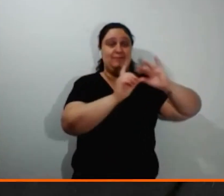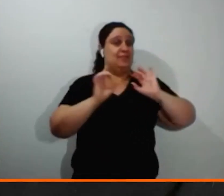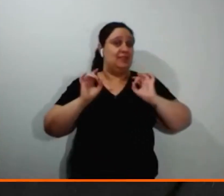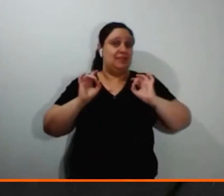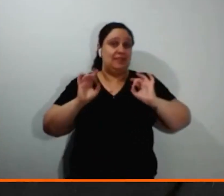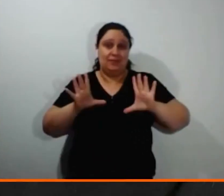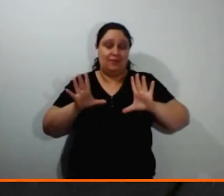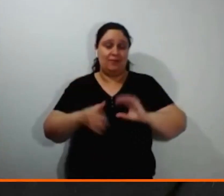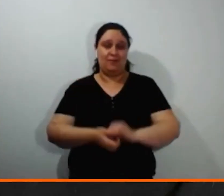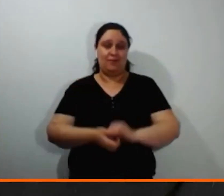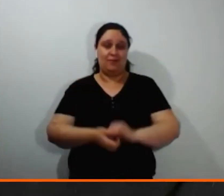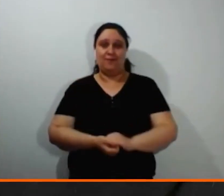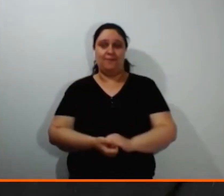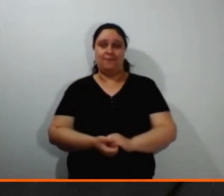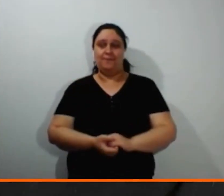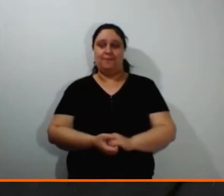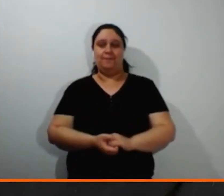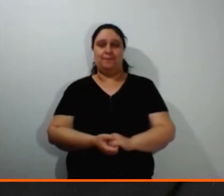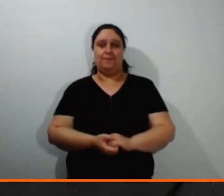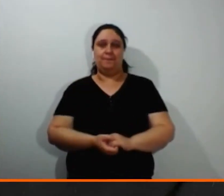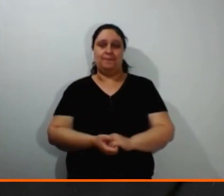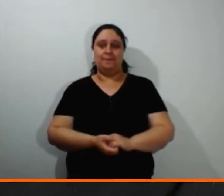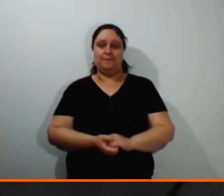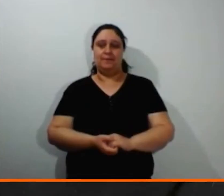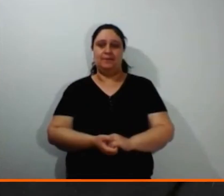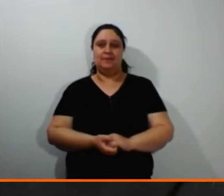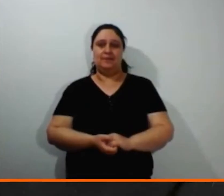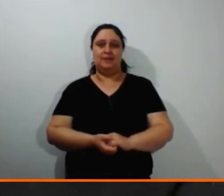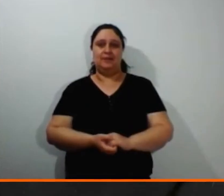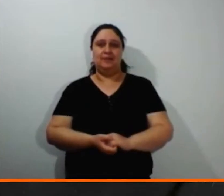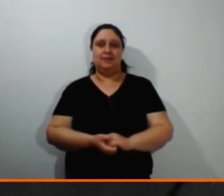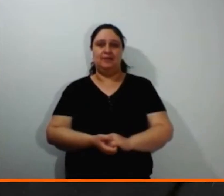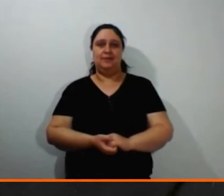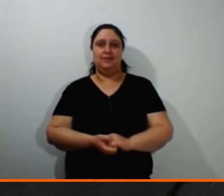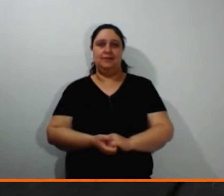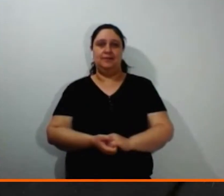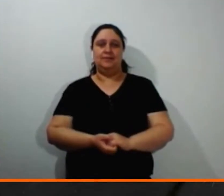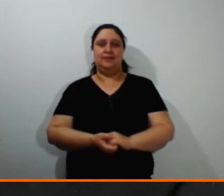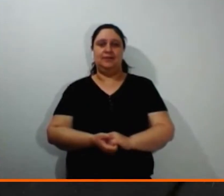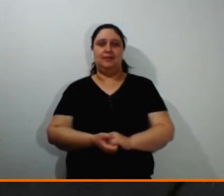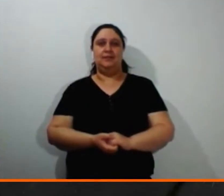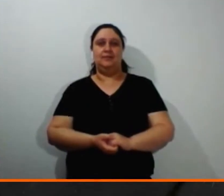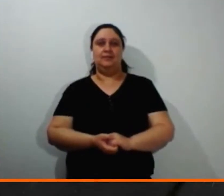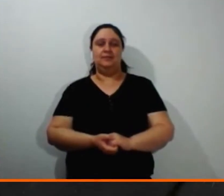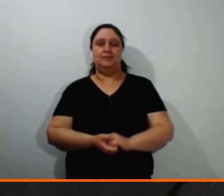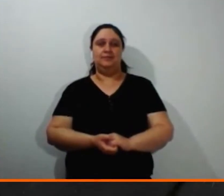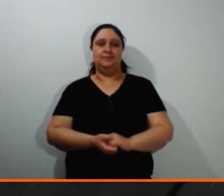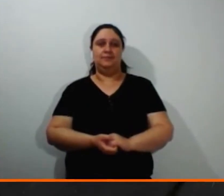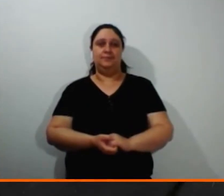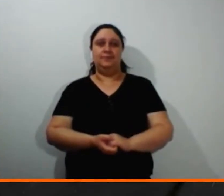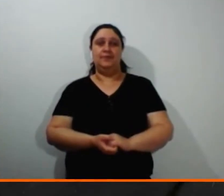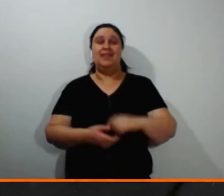quando recebem, puxa vida, tenho visto tantos testemunhos de pessoas que são tão tocados por uma